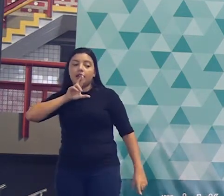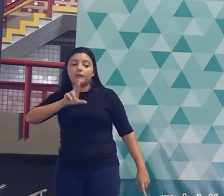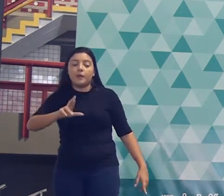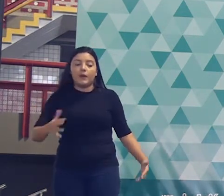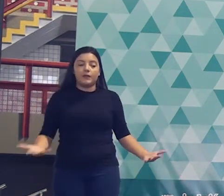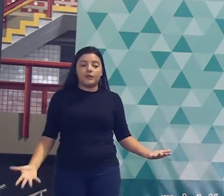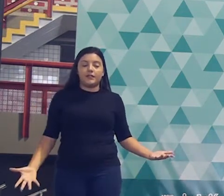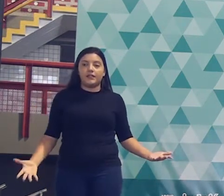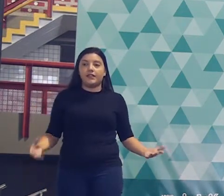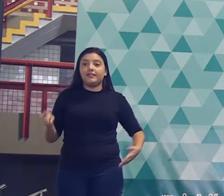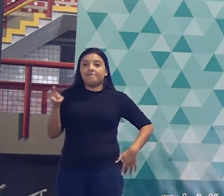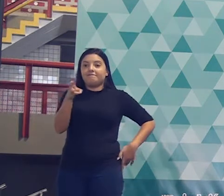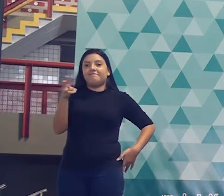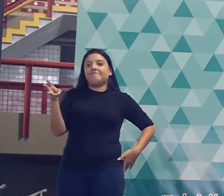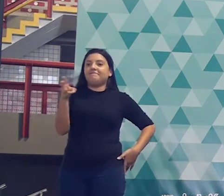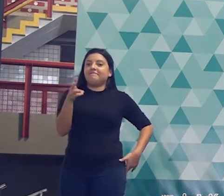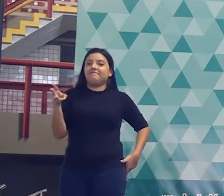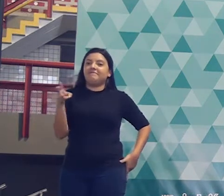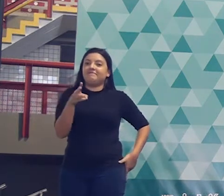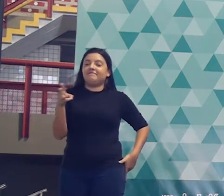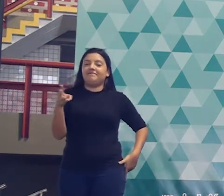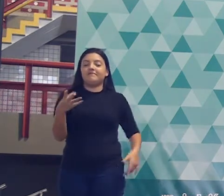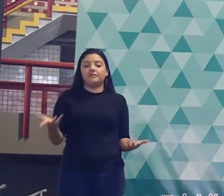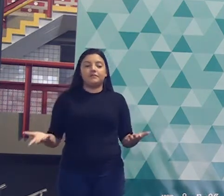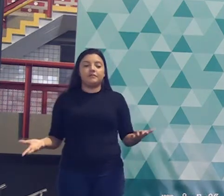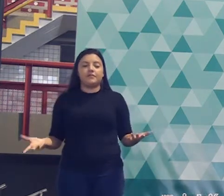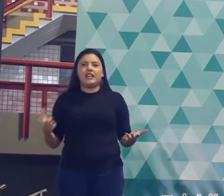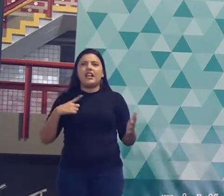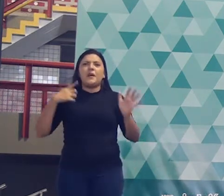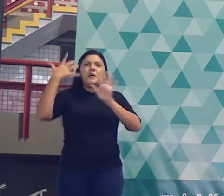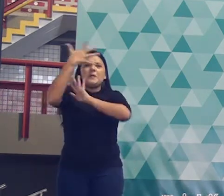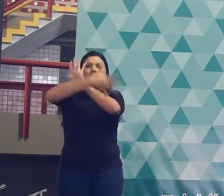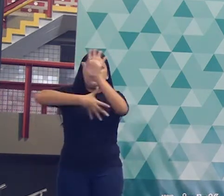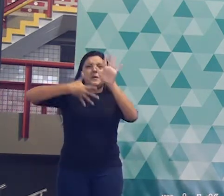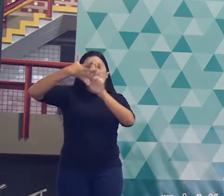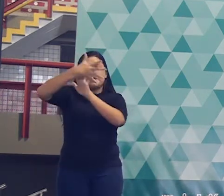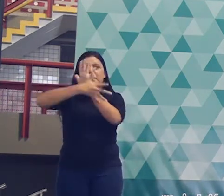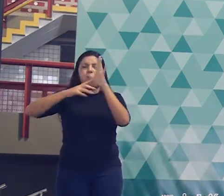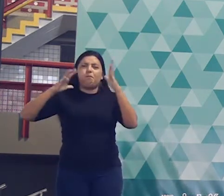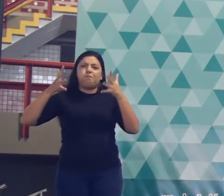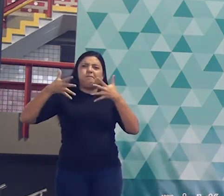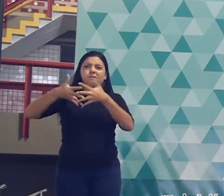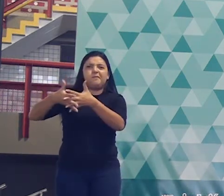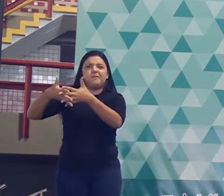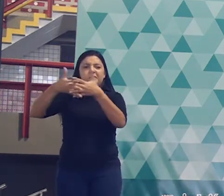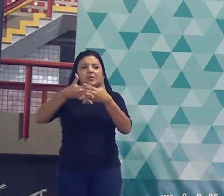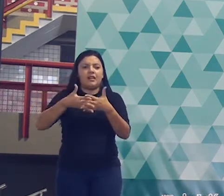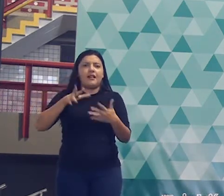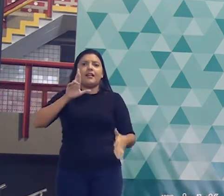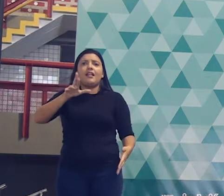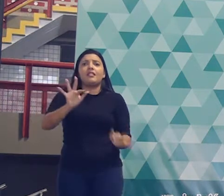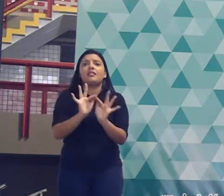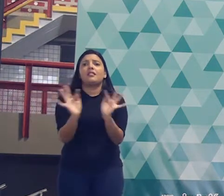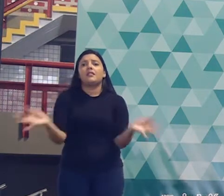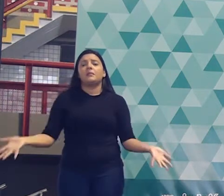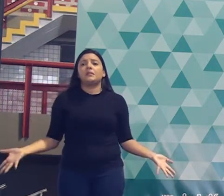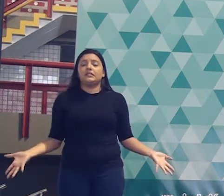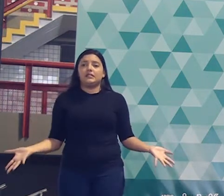marca? D. Tá vendo, ó, aquela questão que tinha um texto gigantesco, que falava um monte de coisa, tá vendo como ela se tornou uma questão muito